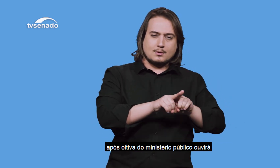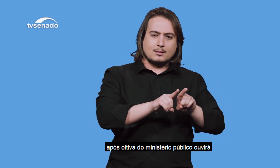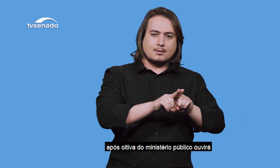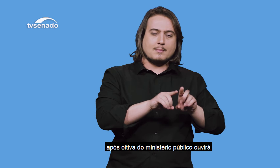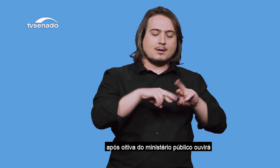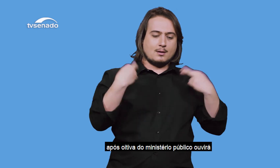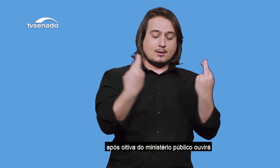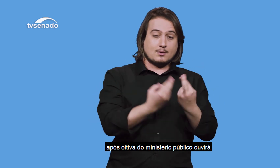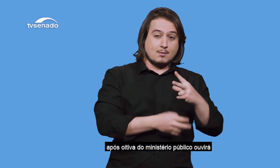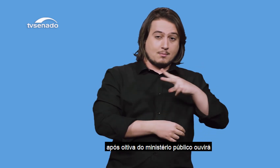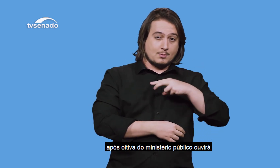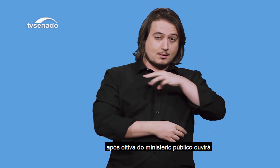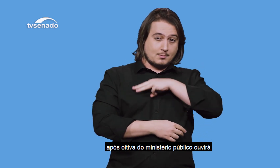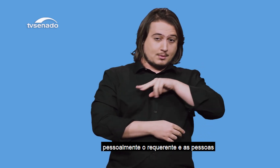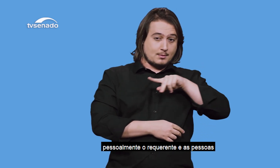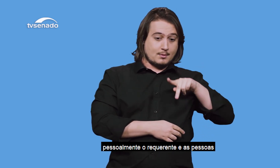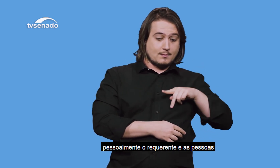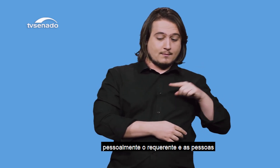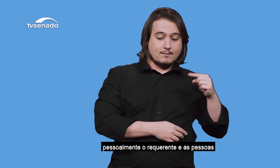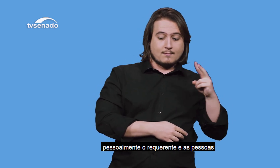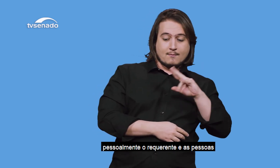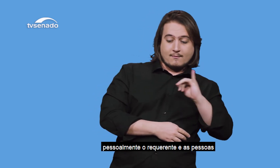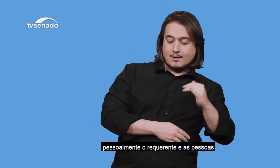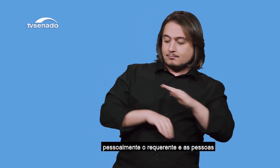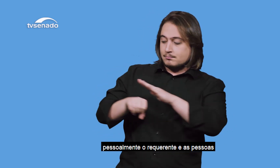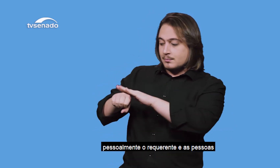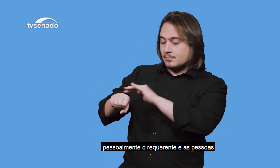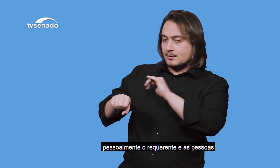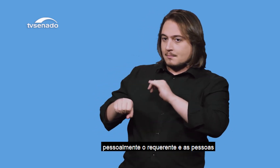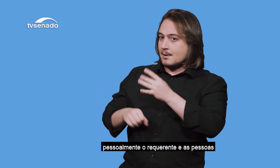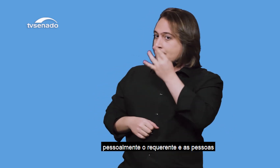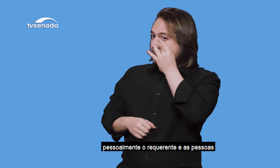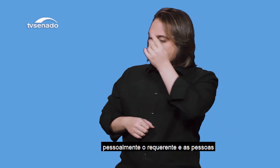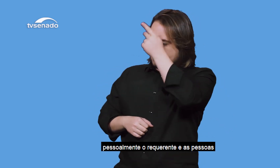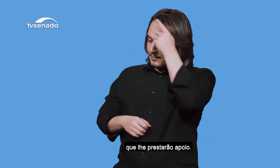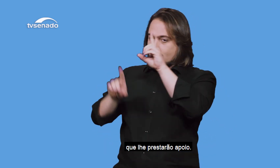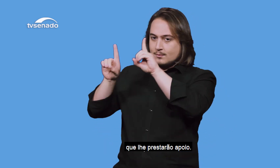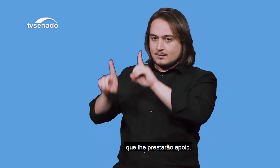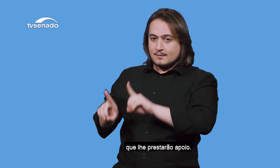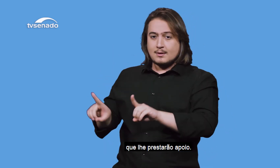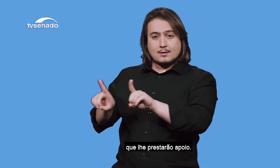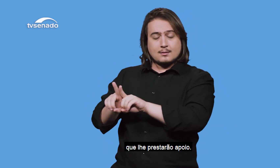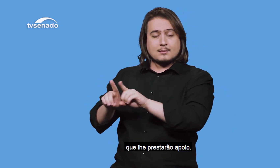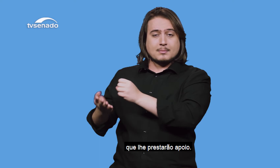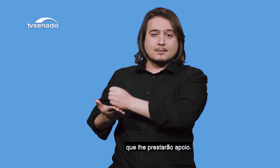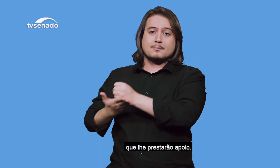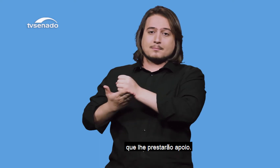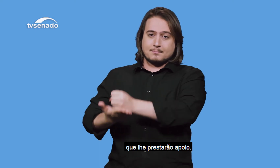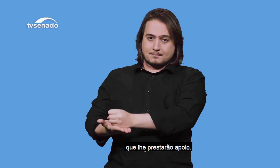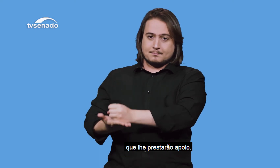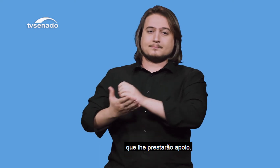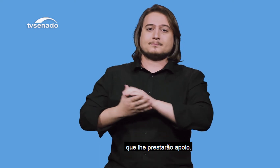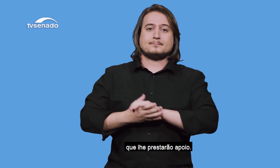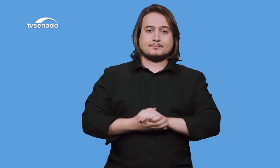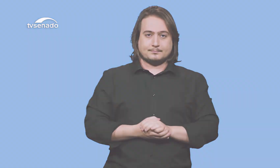ministério público ouvirá pessoalmente o requerente e as pessoas que lhe prestaram apoio